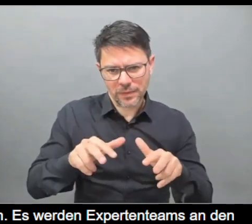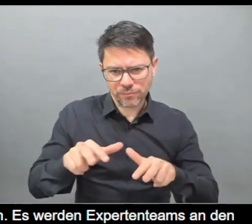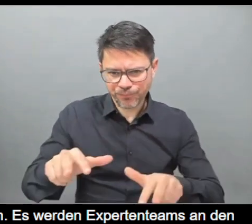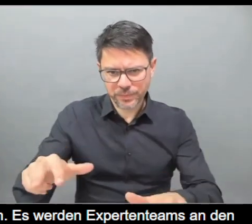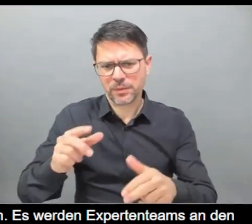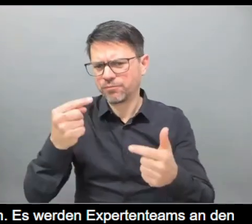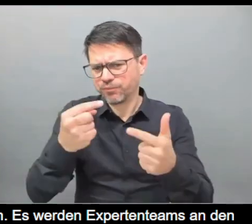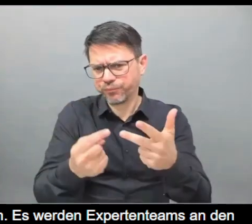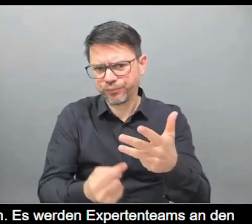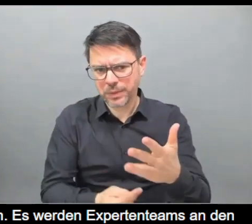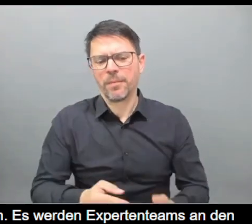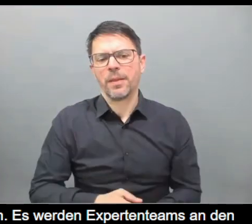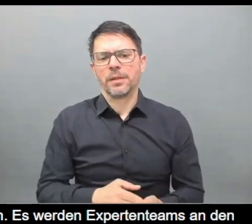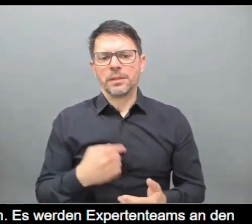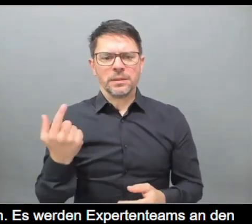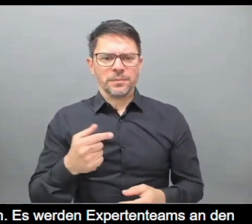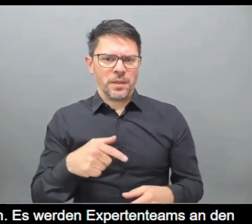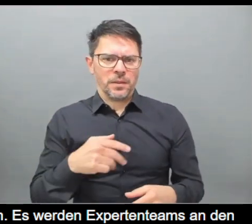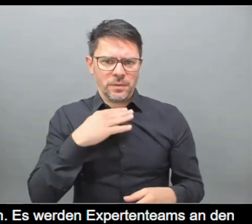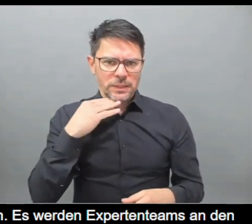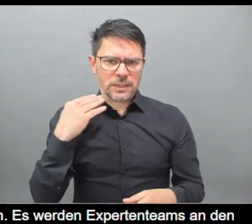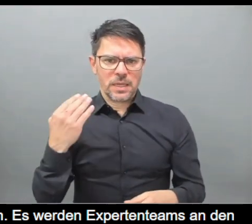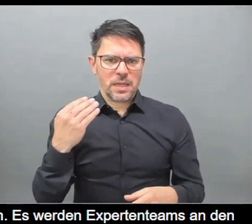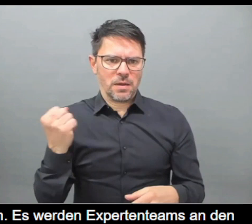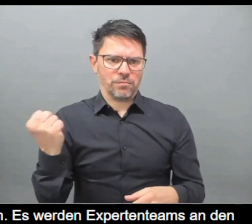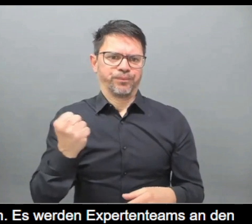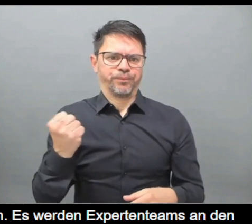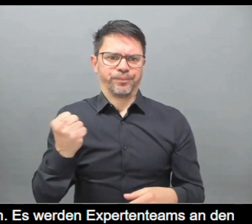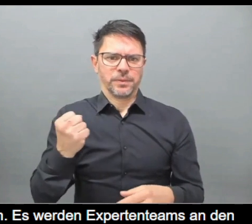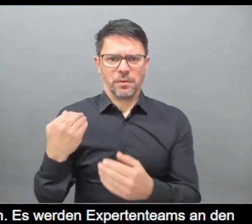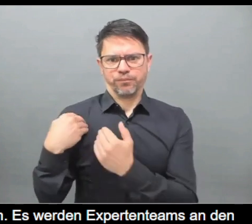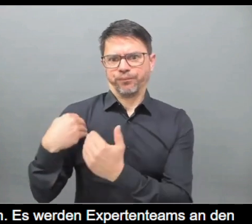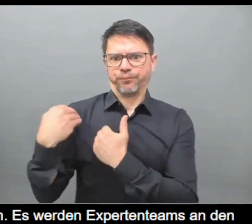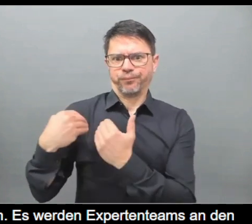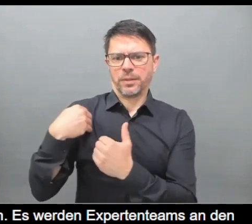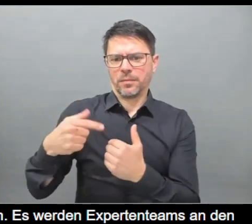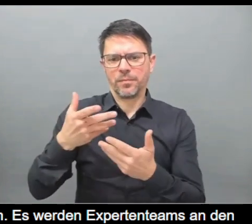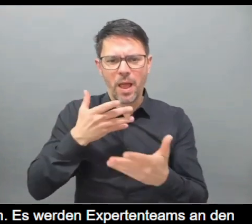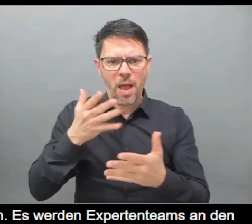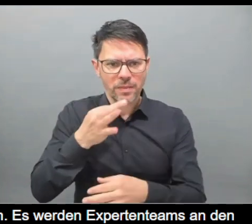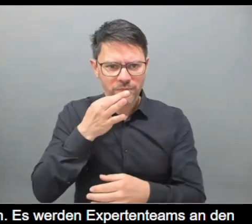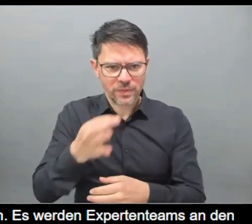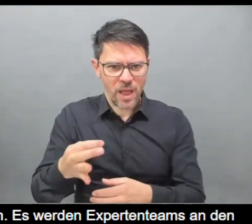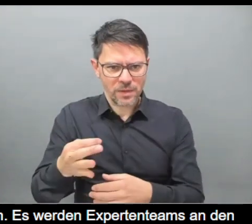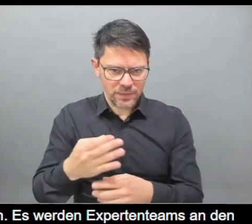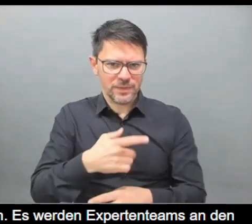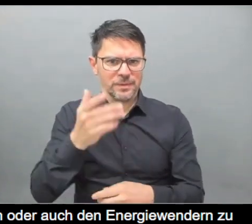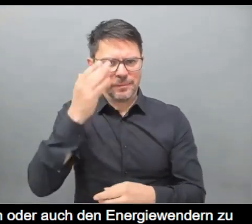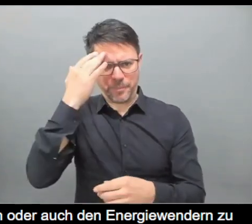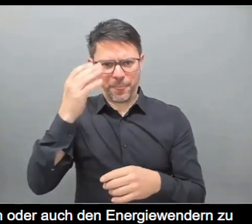jetzt dieses Signal, dass die Umweltverträglichkeitsprüfungen und viele andere Vorgaben gelockert werden, sodass wir in Windvorrang- und